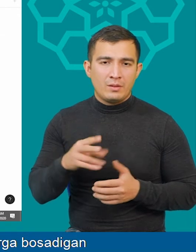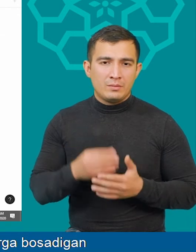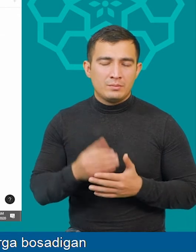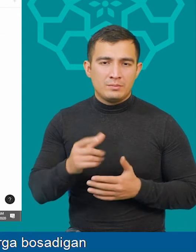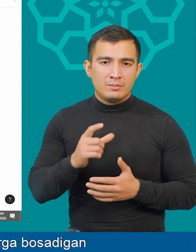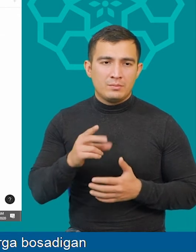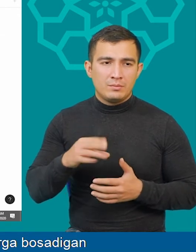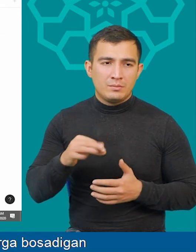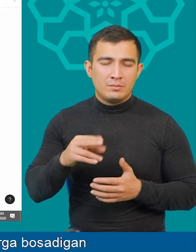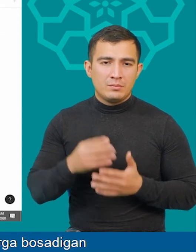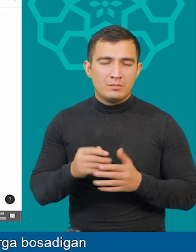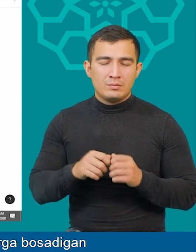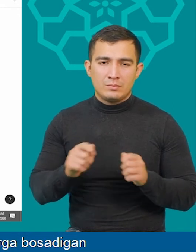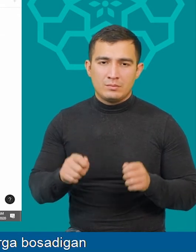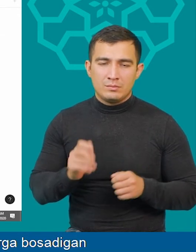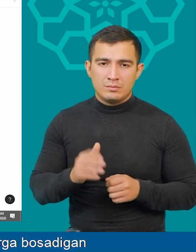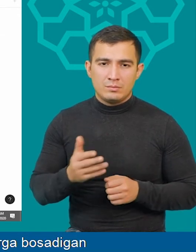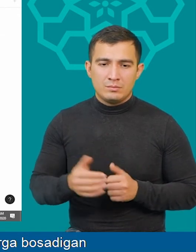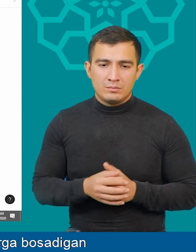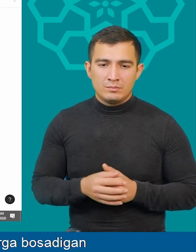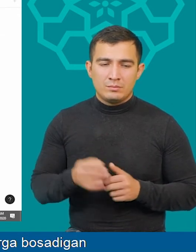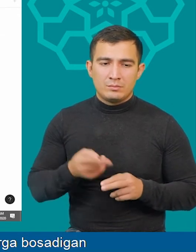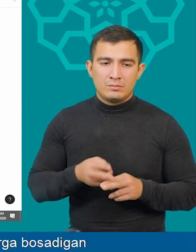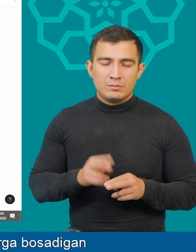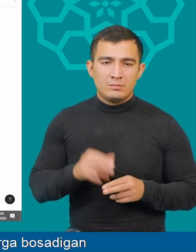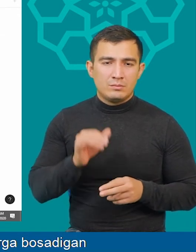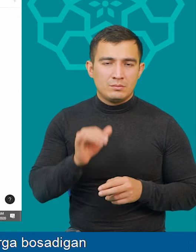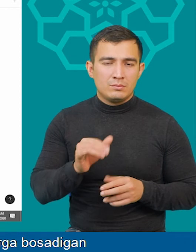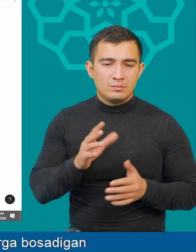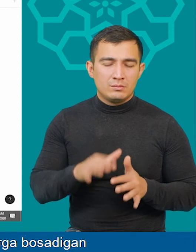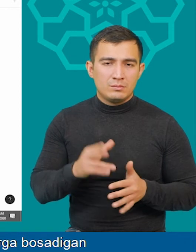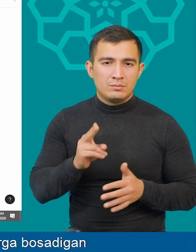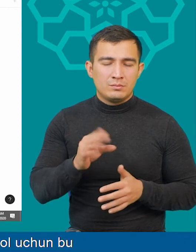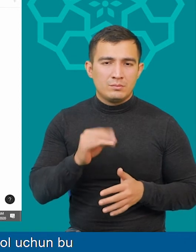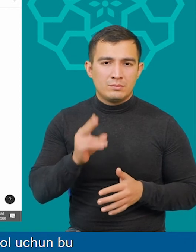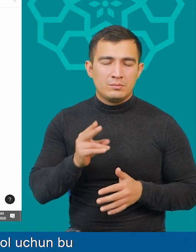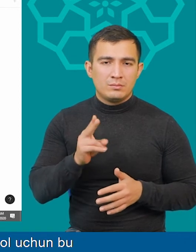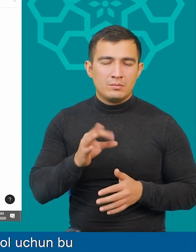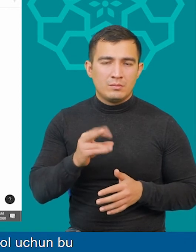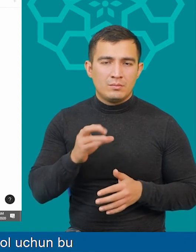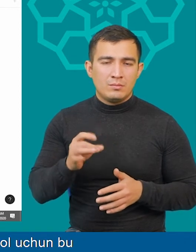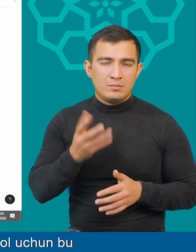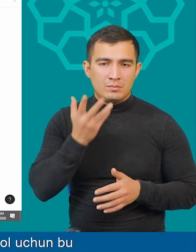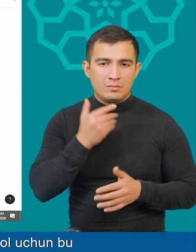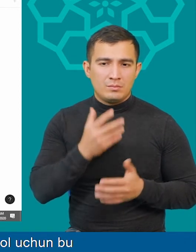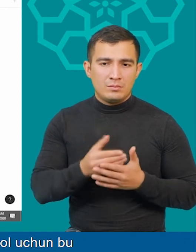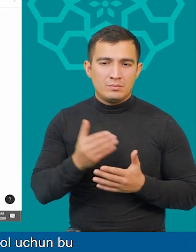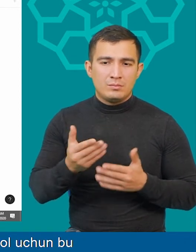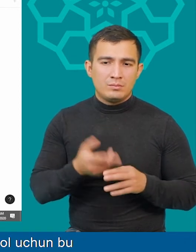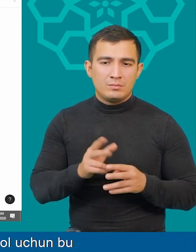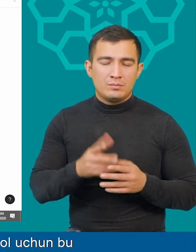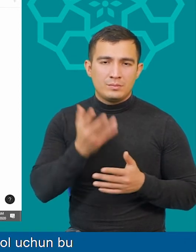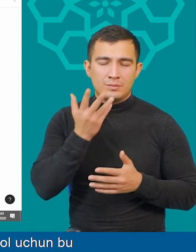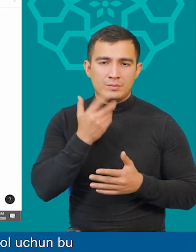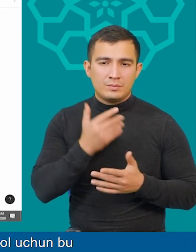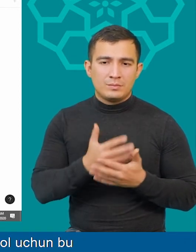edit ga o'tamiz va bu yerda bizga pick color bosadigan bo'lsak, bizga color tanlaydigan